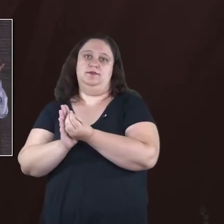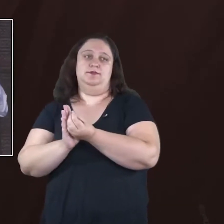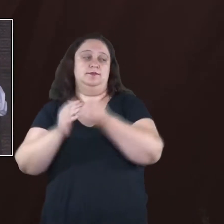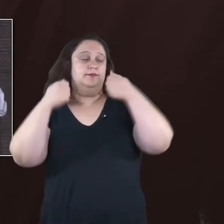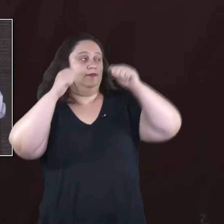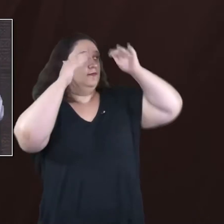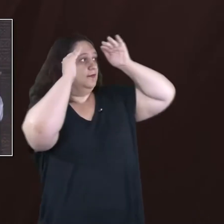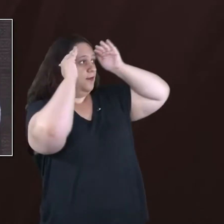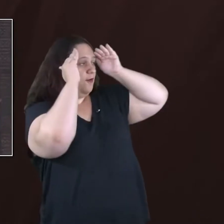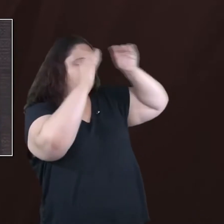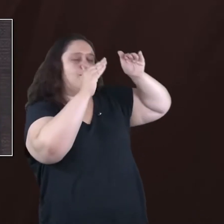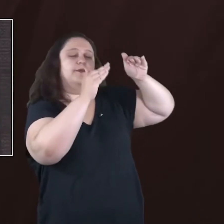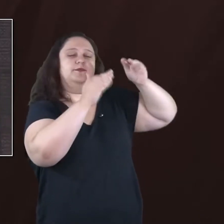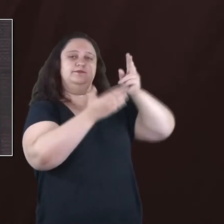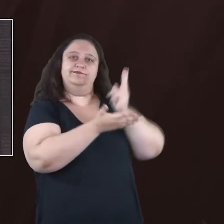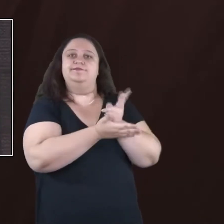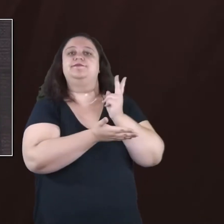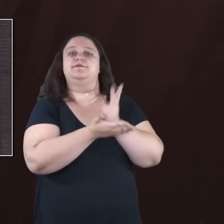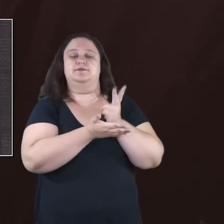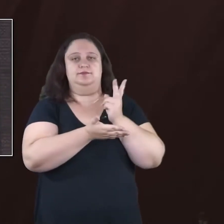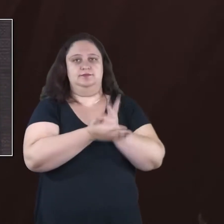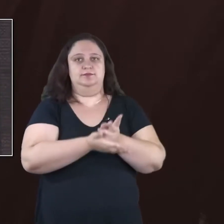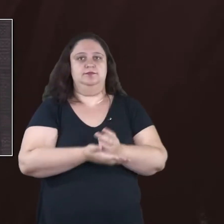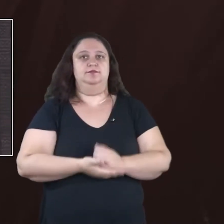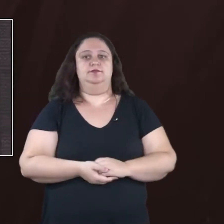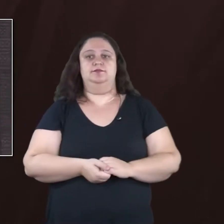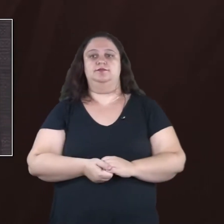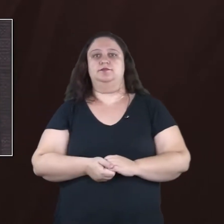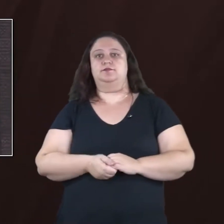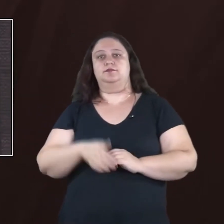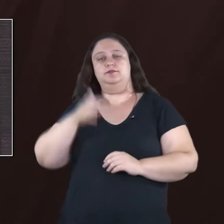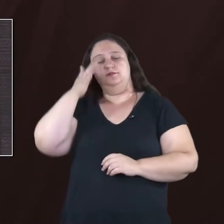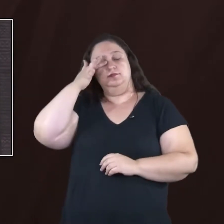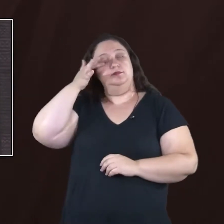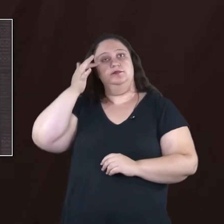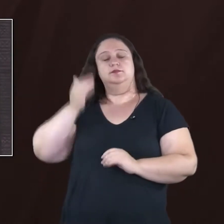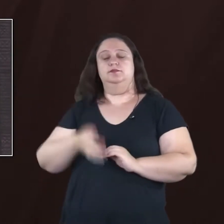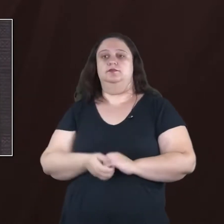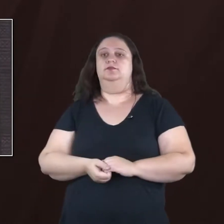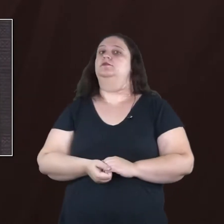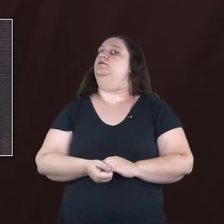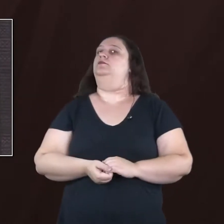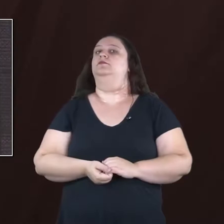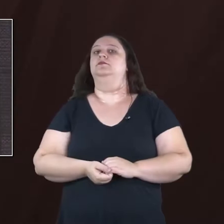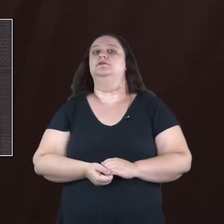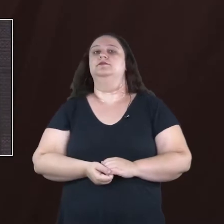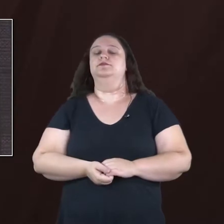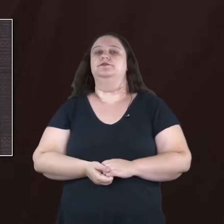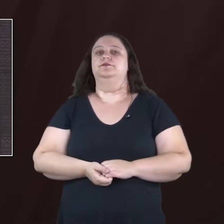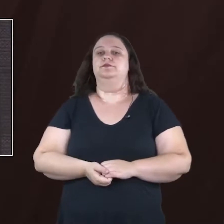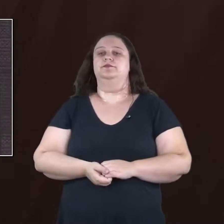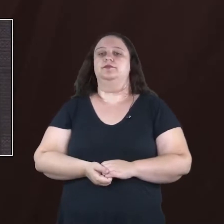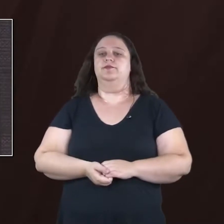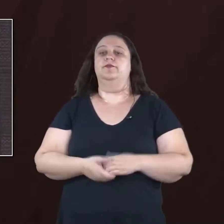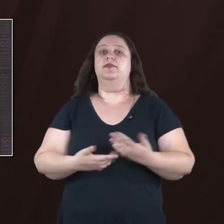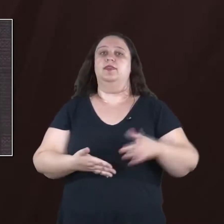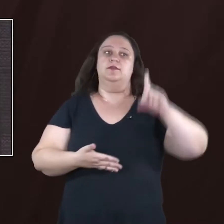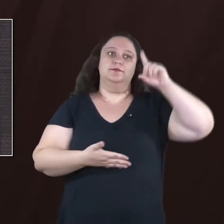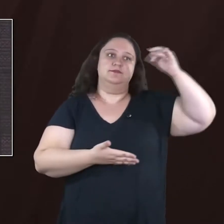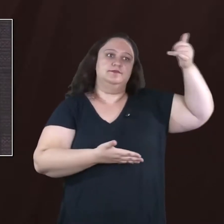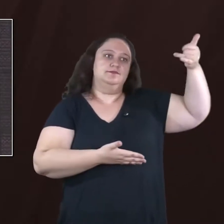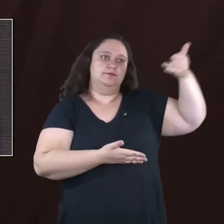Espírito, obedecendo ao Espírito. Essa palavra toda que nós estamos ouvindo, queridos irmãos, vem